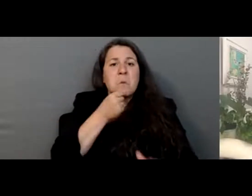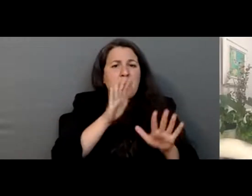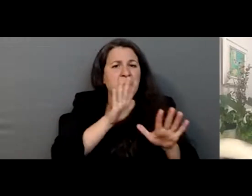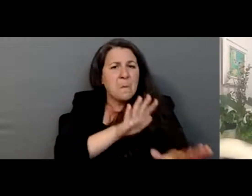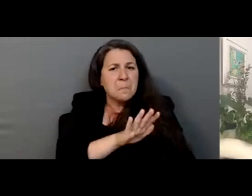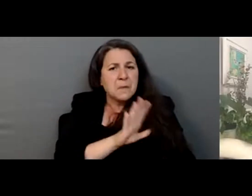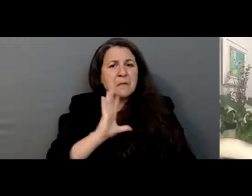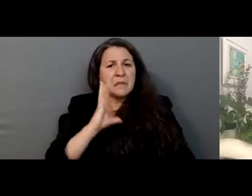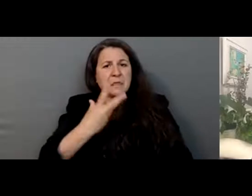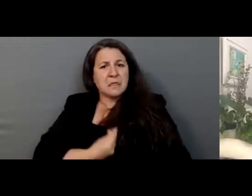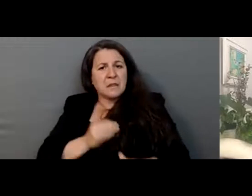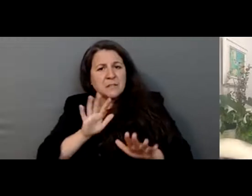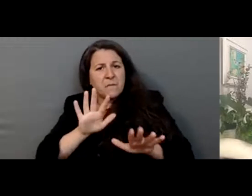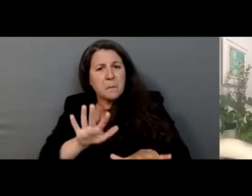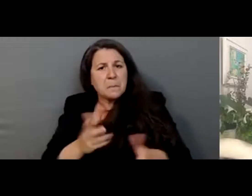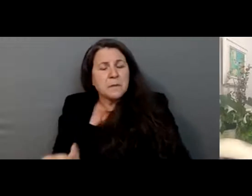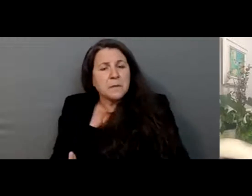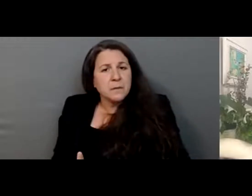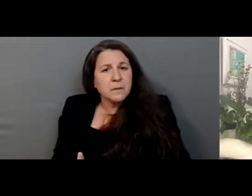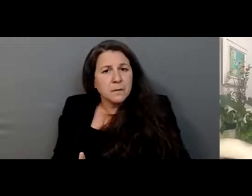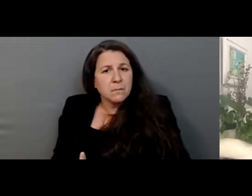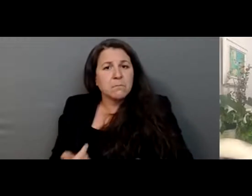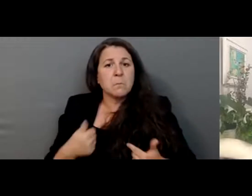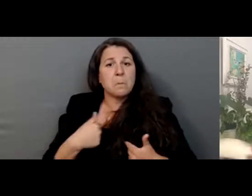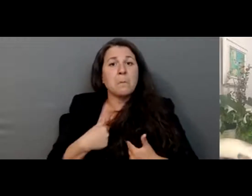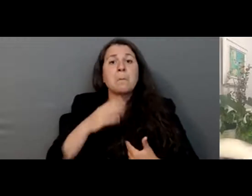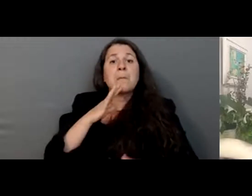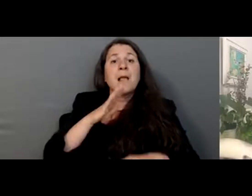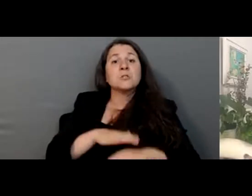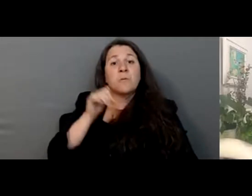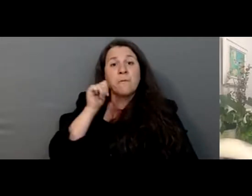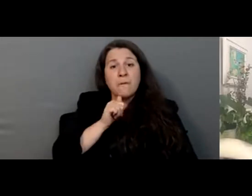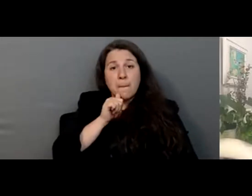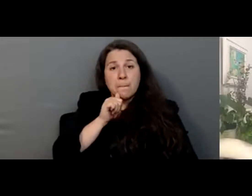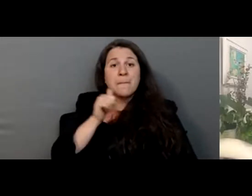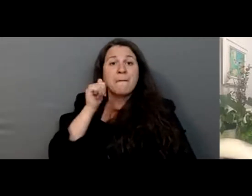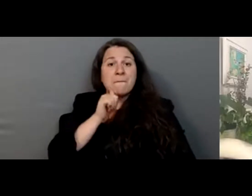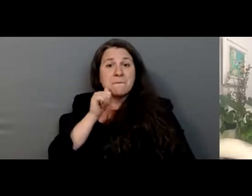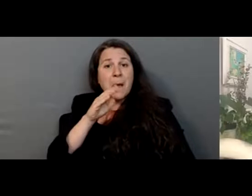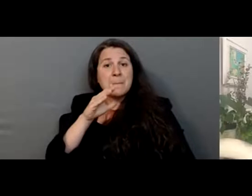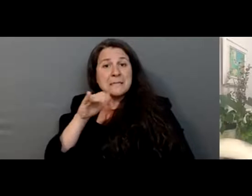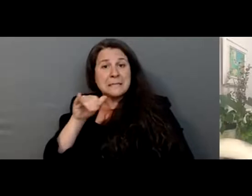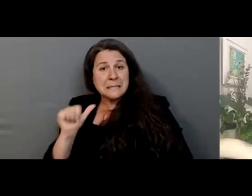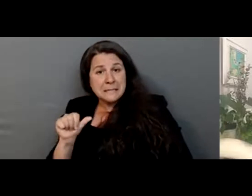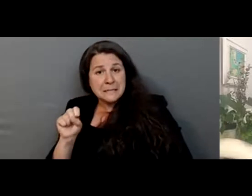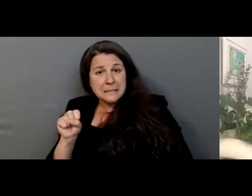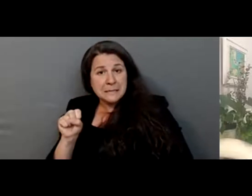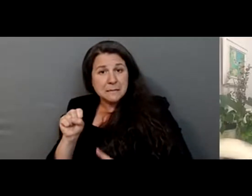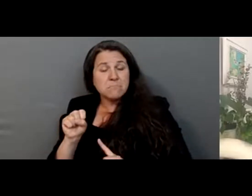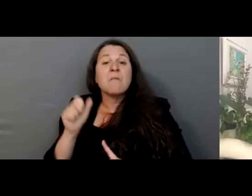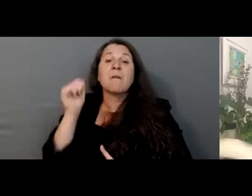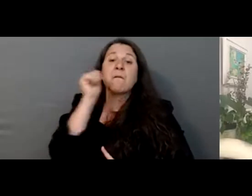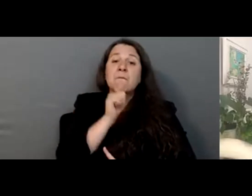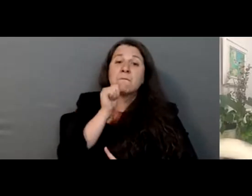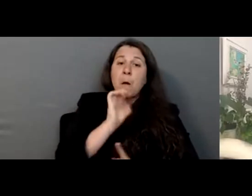également. Donc, pour nous, quand on parle de femmes cis, oui, mais aussi de femmes trans. Puis c'est super important pour nous